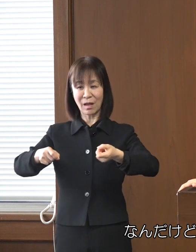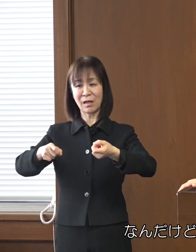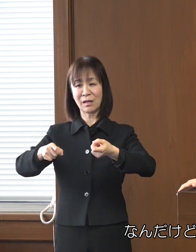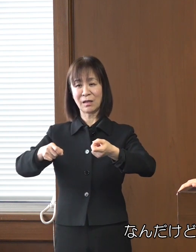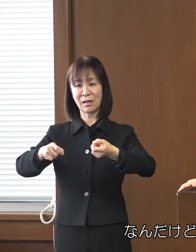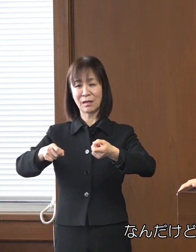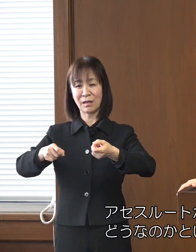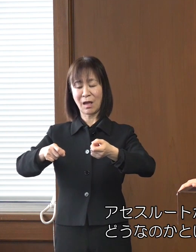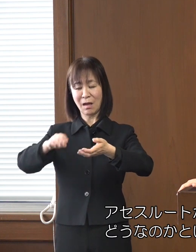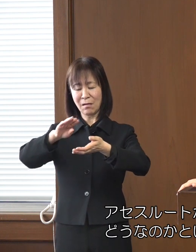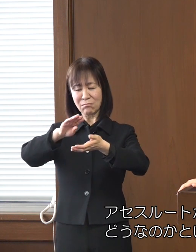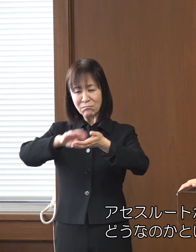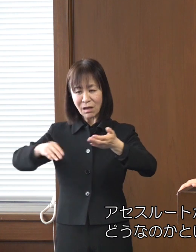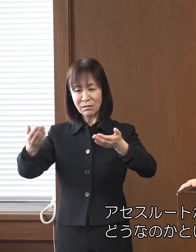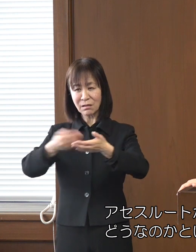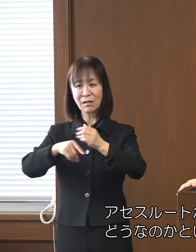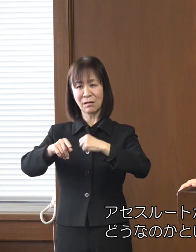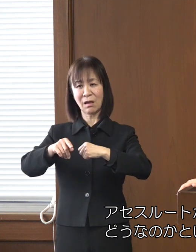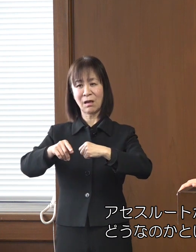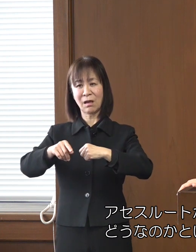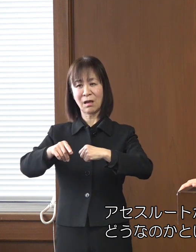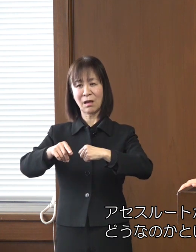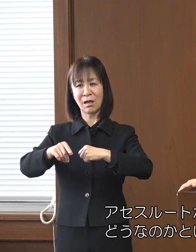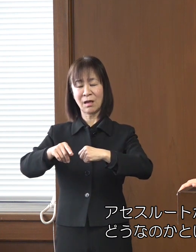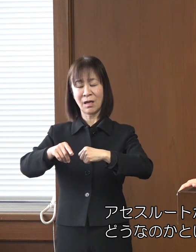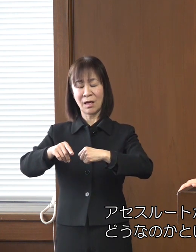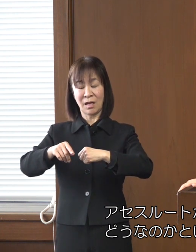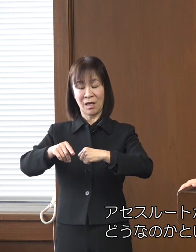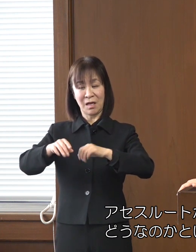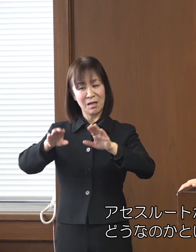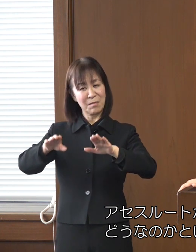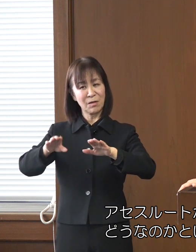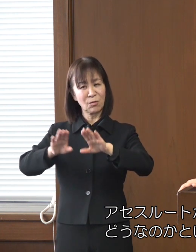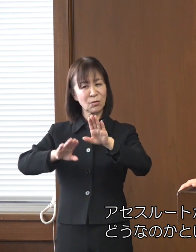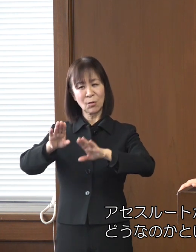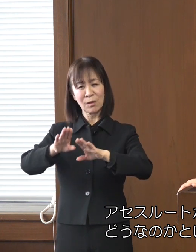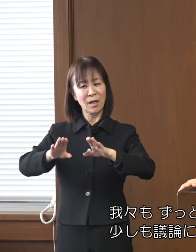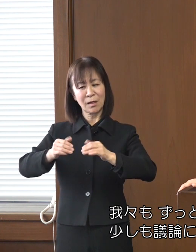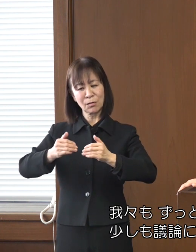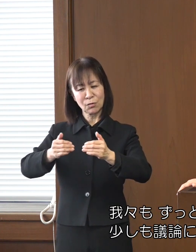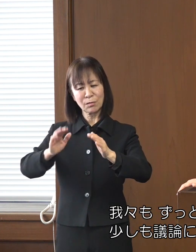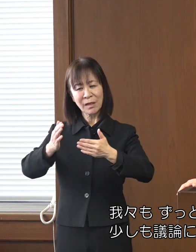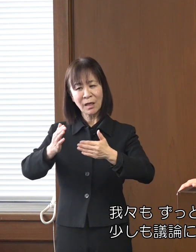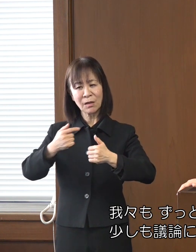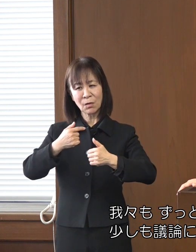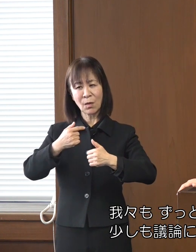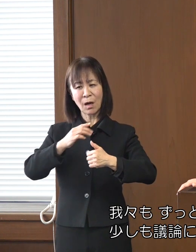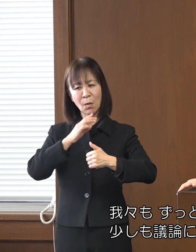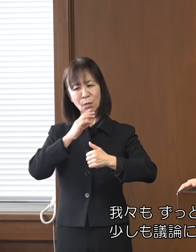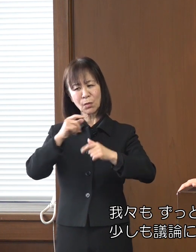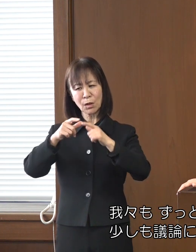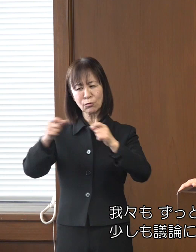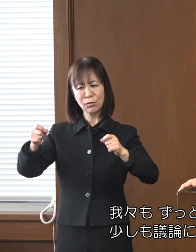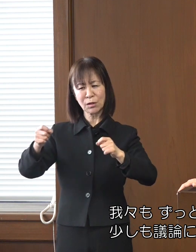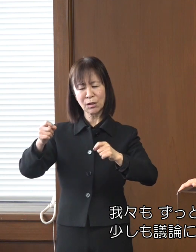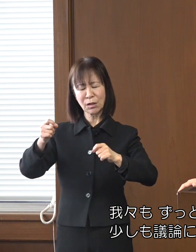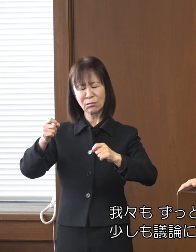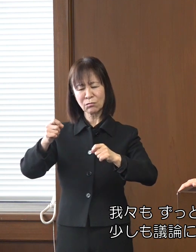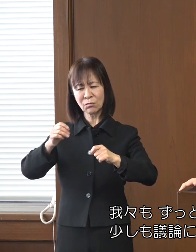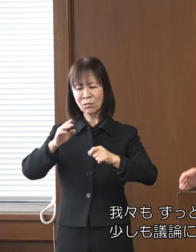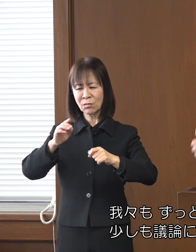に全くこうアセスルートから動かないっていうのはどうなのかっていうのは我々もずっとこれ国の方に申し上げ